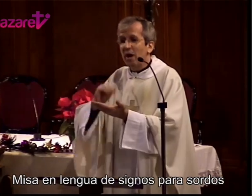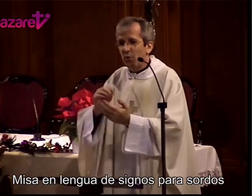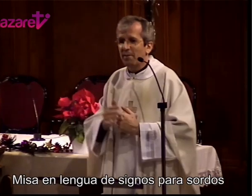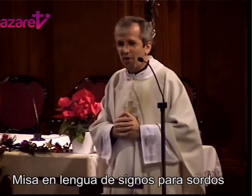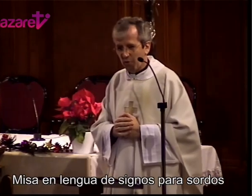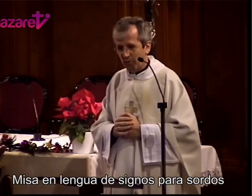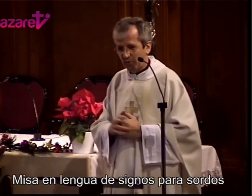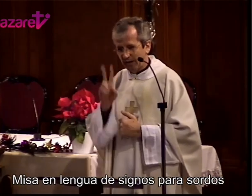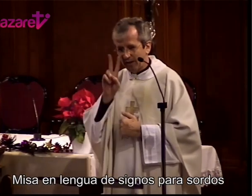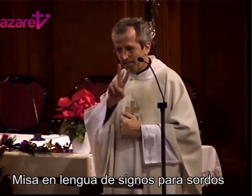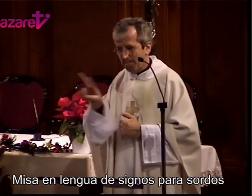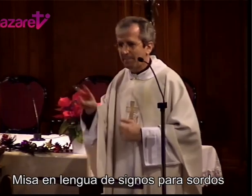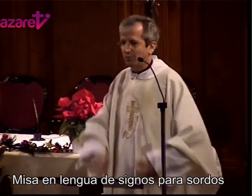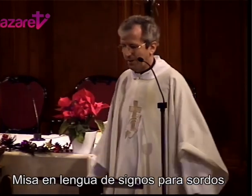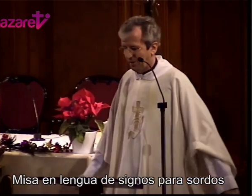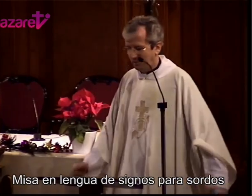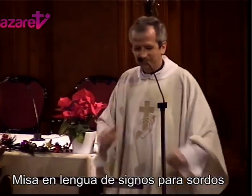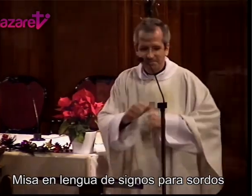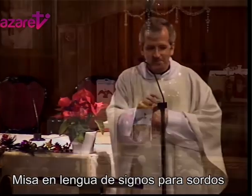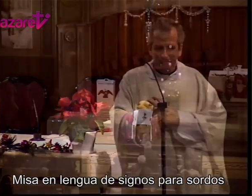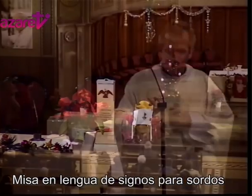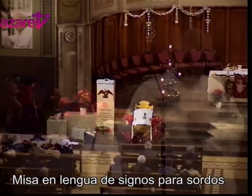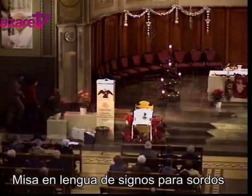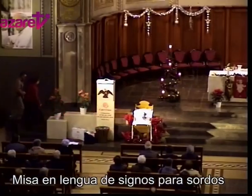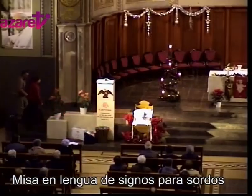nueva oportunidad. Vamos a verlo.